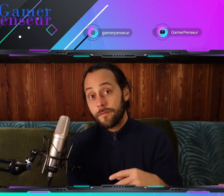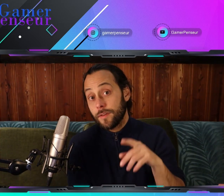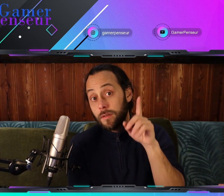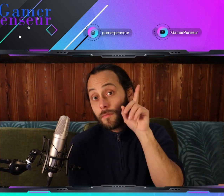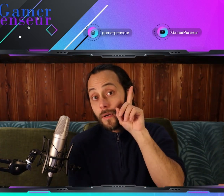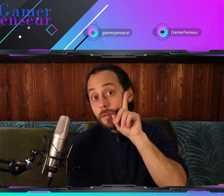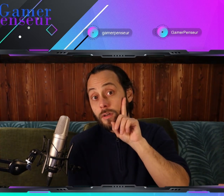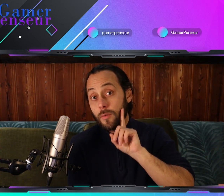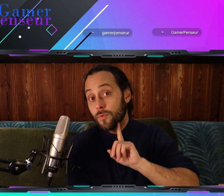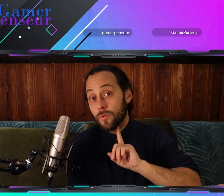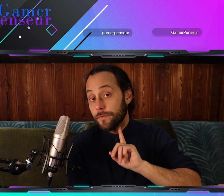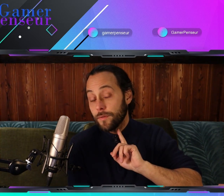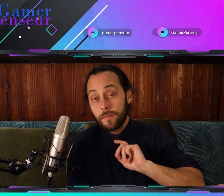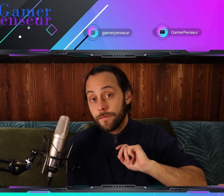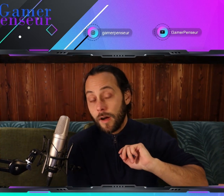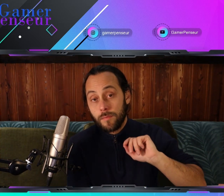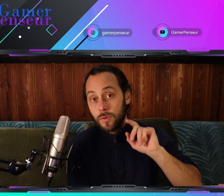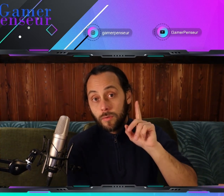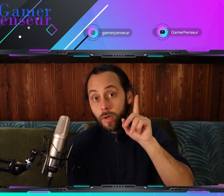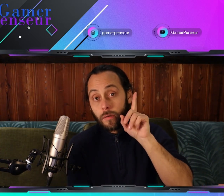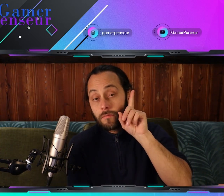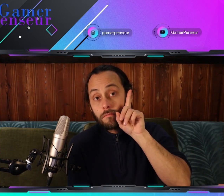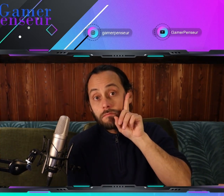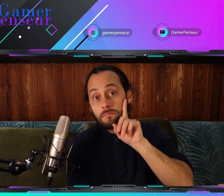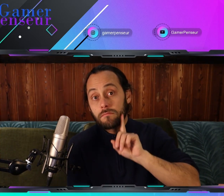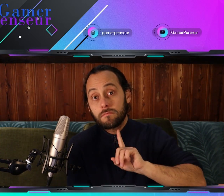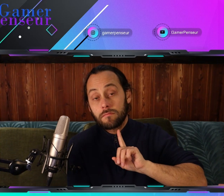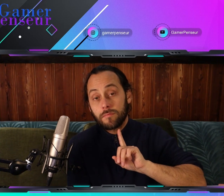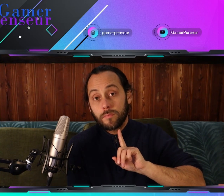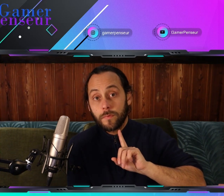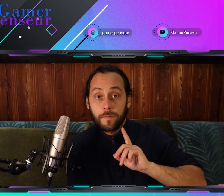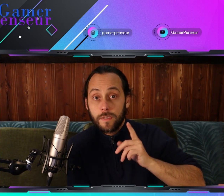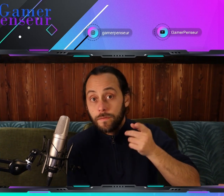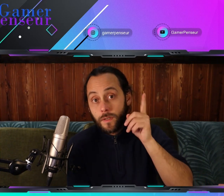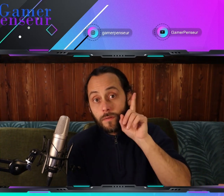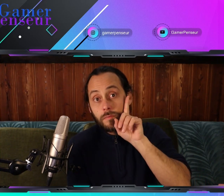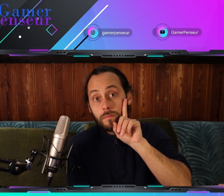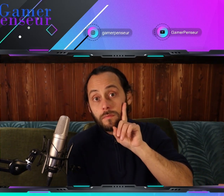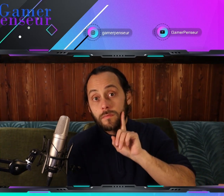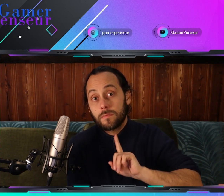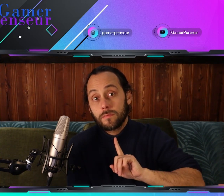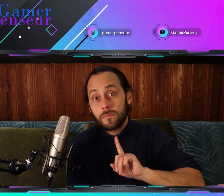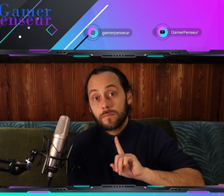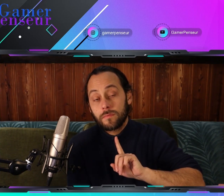Et la fille, bah, c'est comme fille, femme, voilà. Fils, fille.